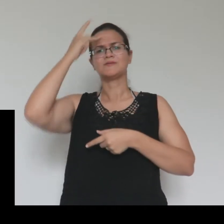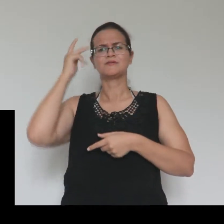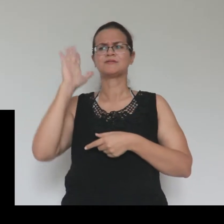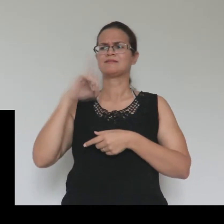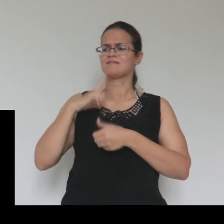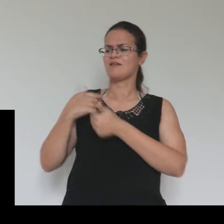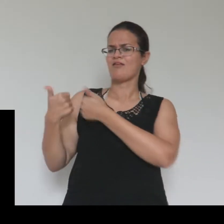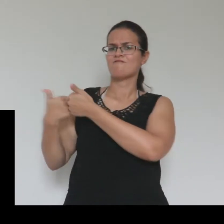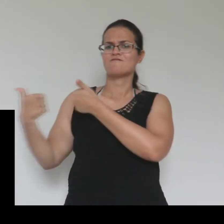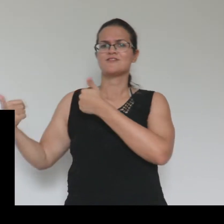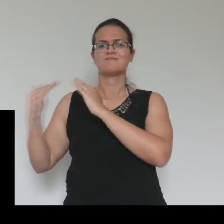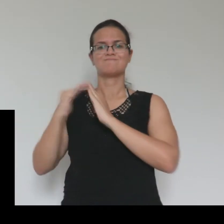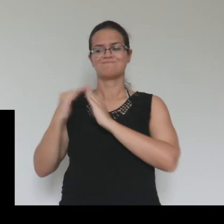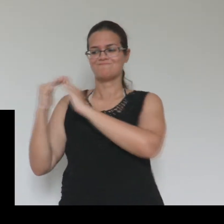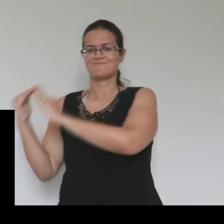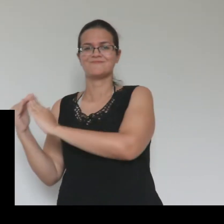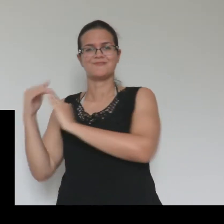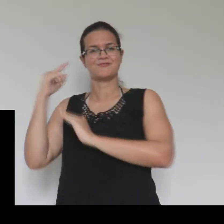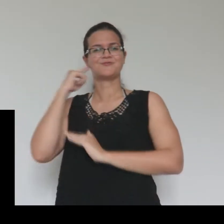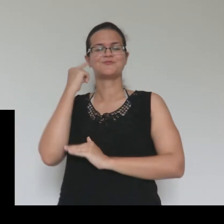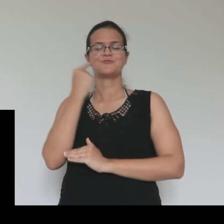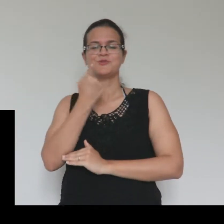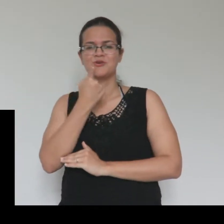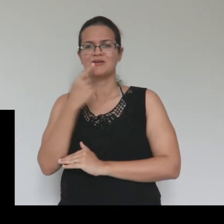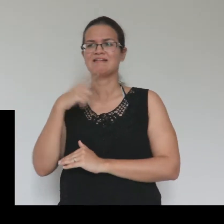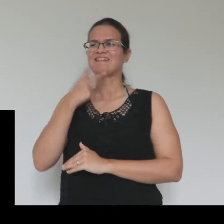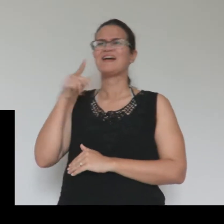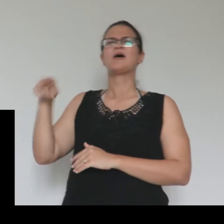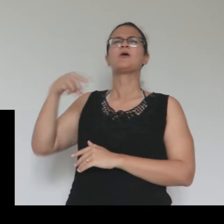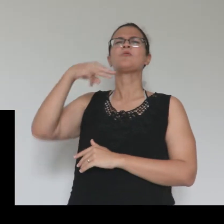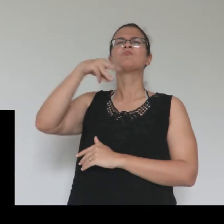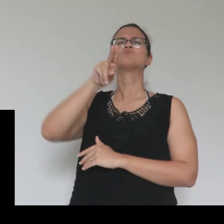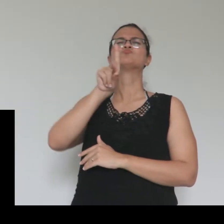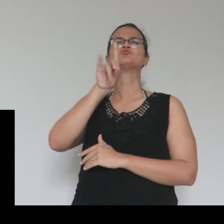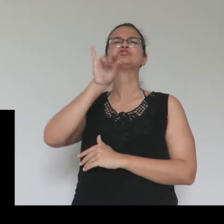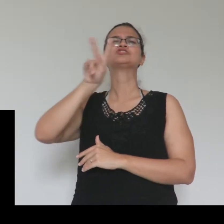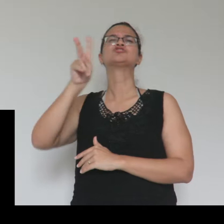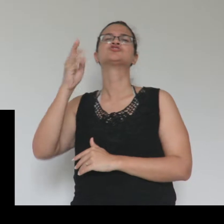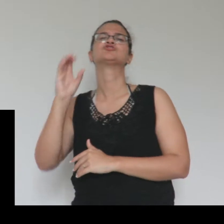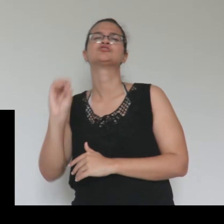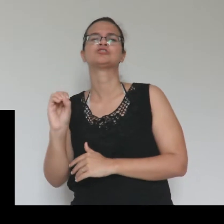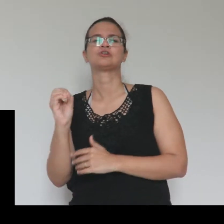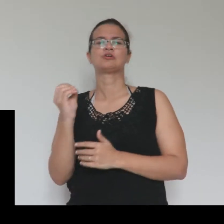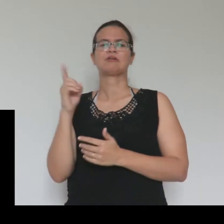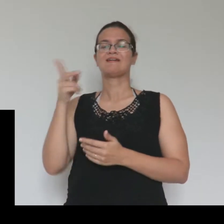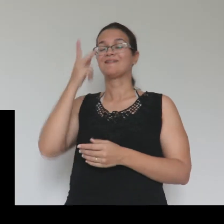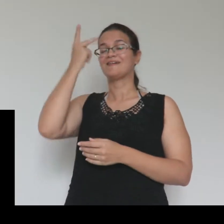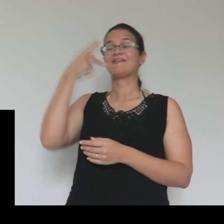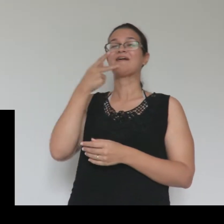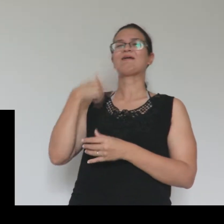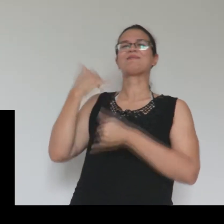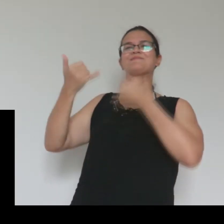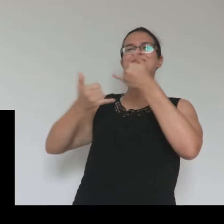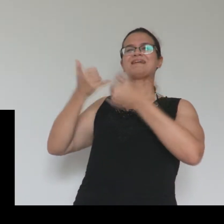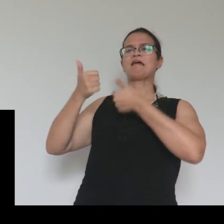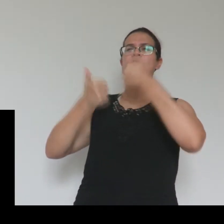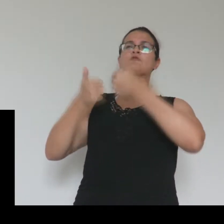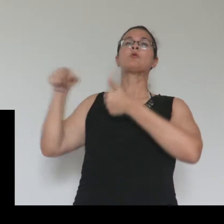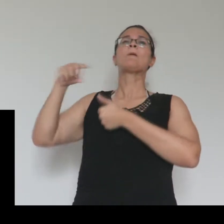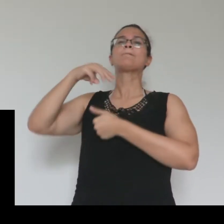vizinhos surdos, já tinha uma mudinha lá na rua, eu brincava de futebol com o